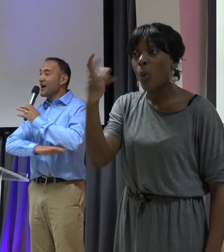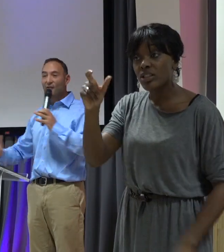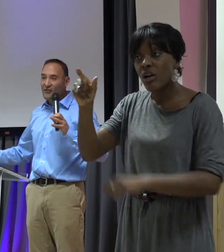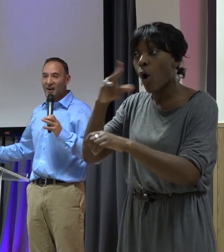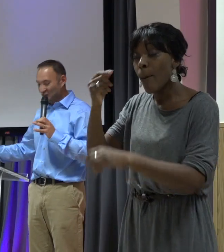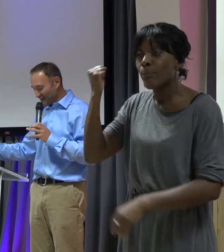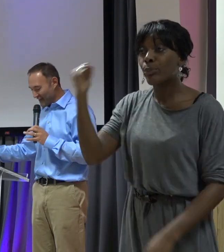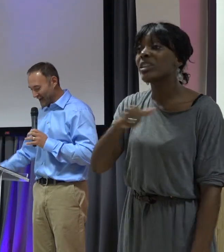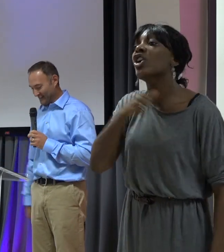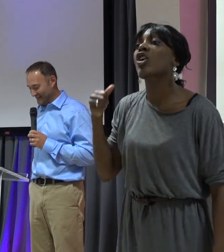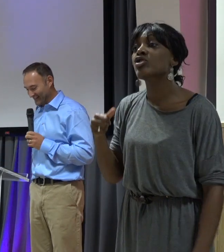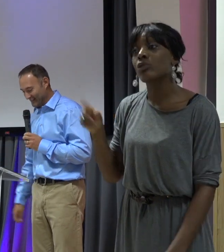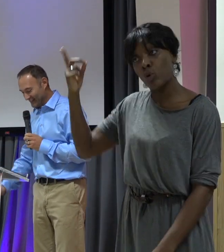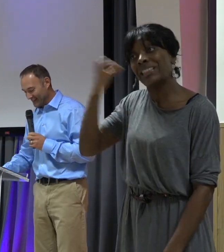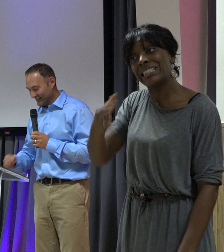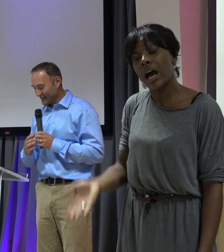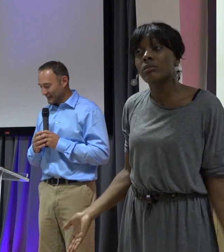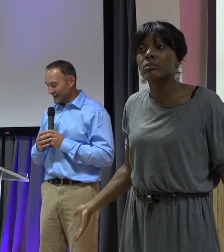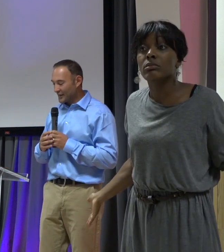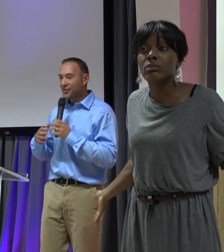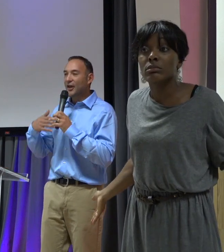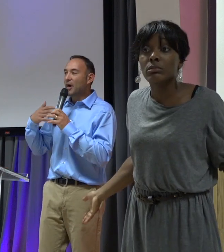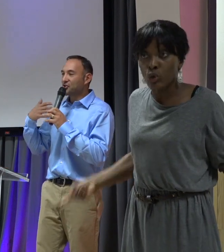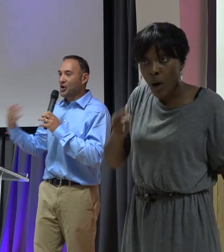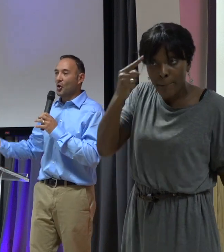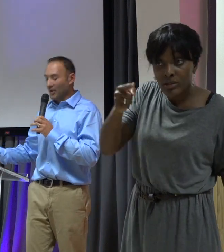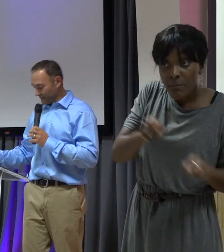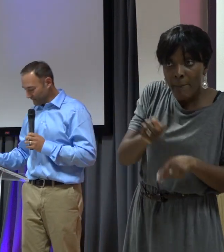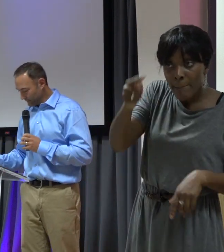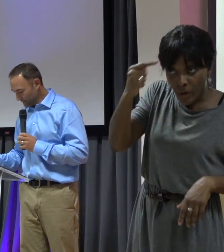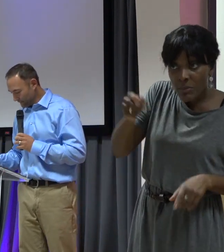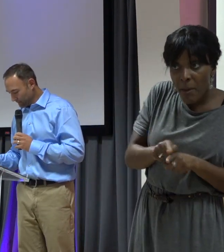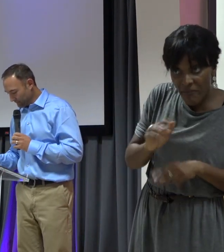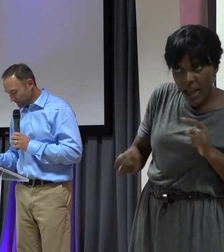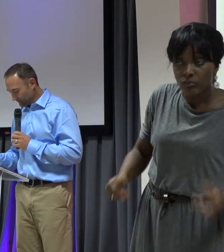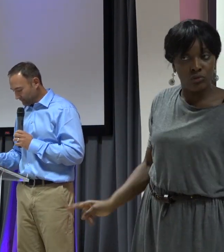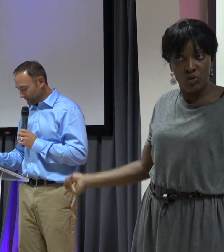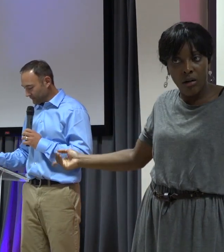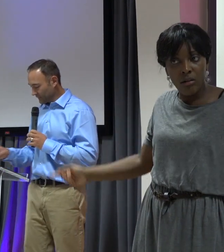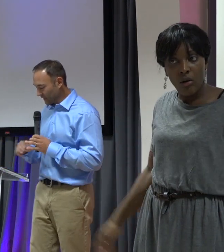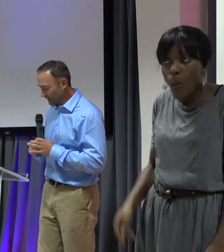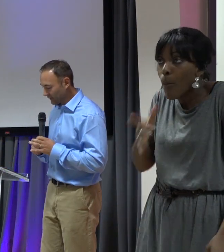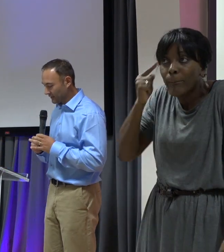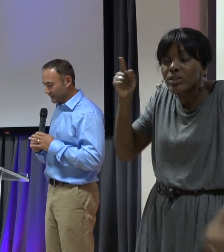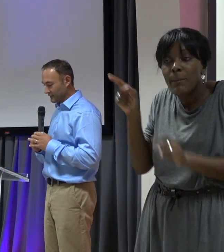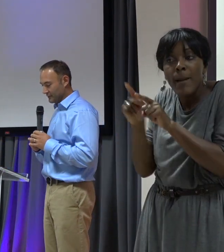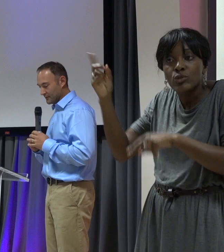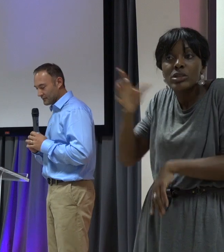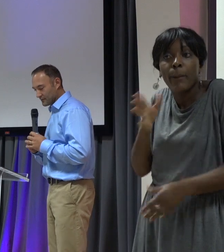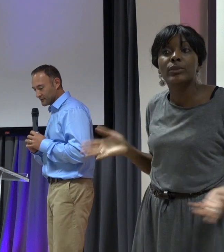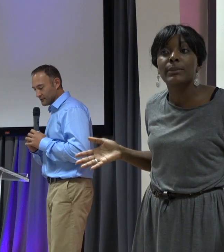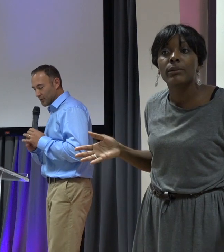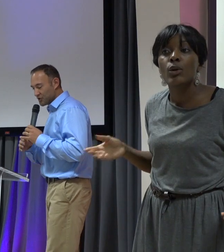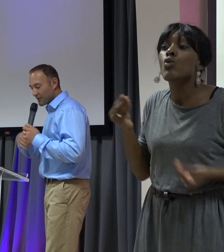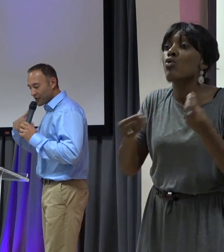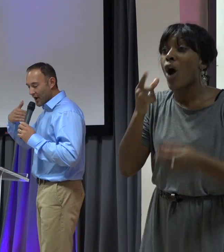have never have thought to have Moi, done j'aurais that. jamais pensé faire quelque chose comme ça. And then think about Job. Et pensez à